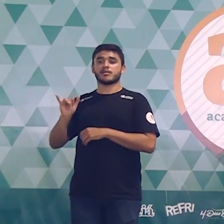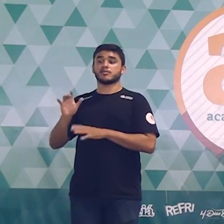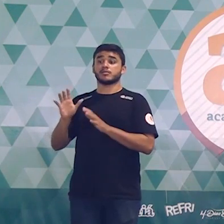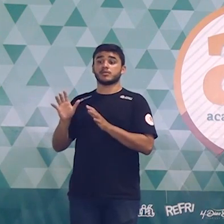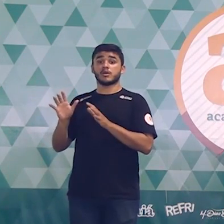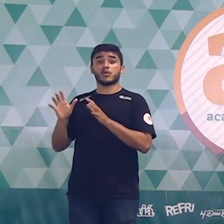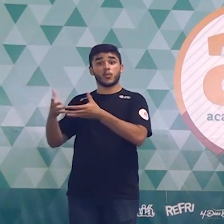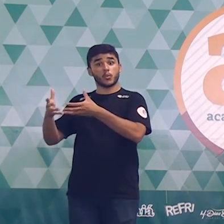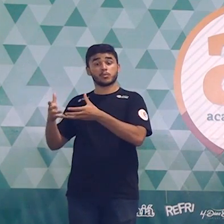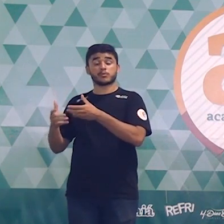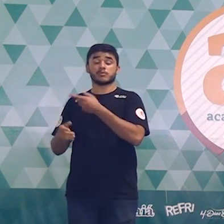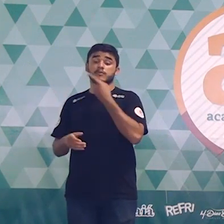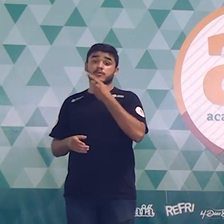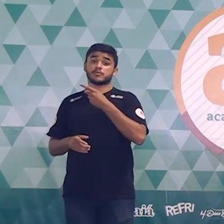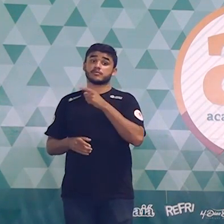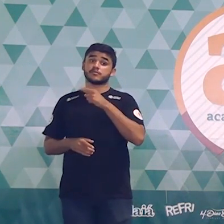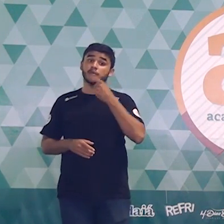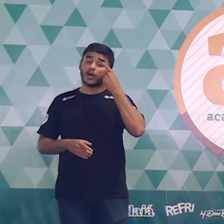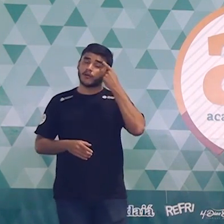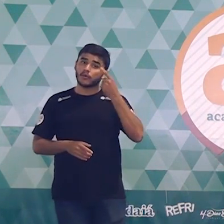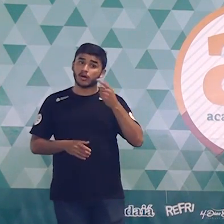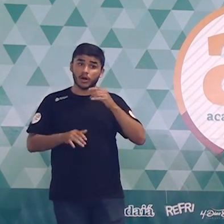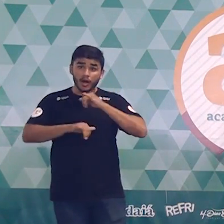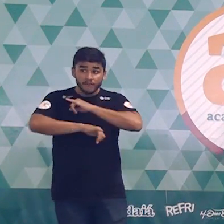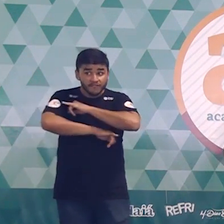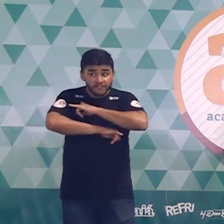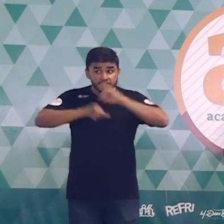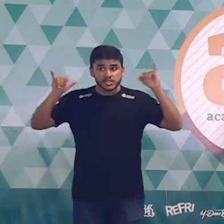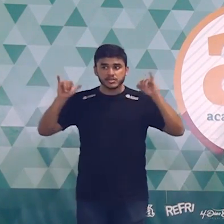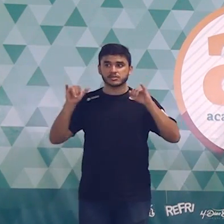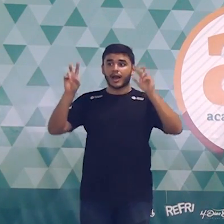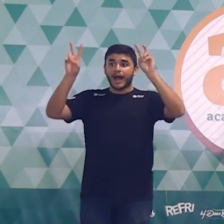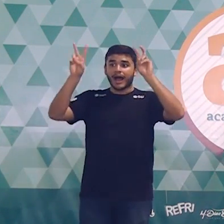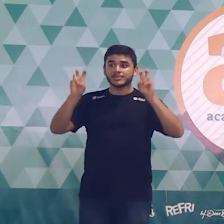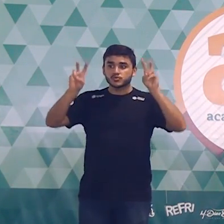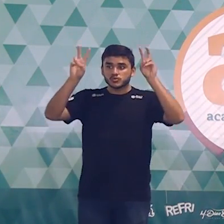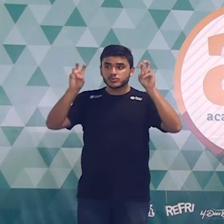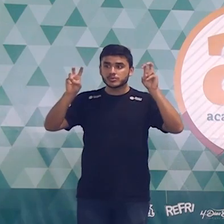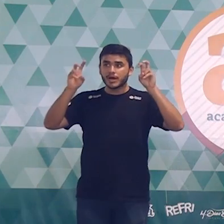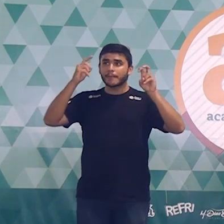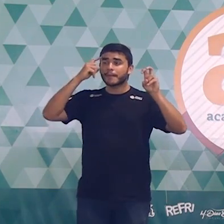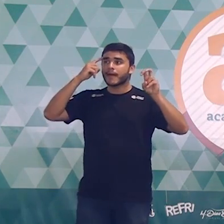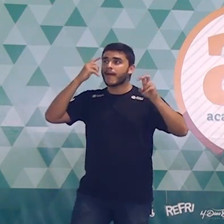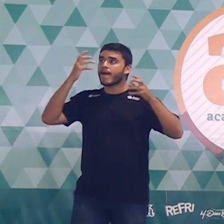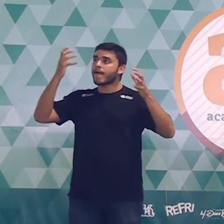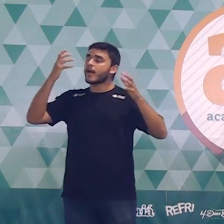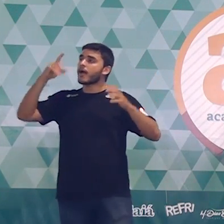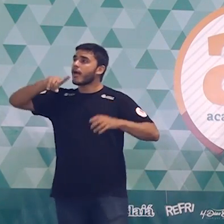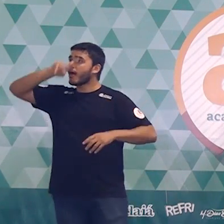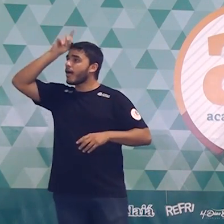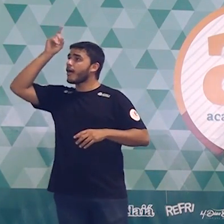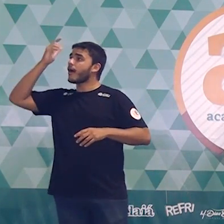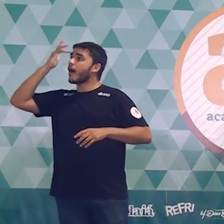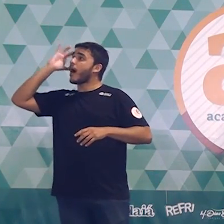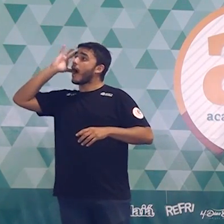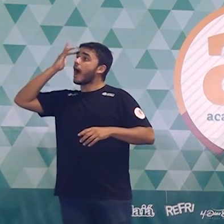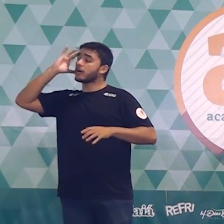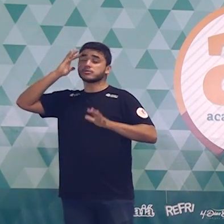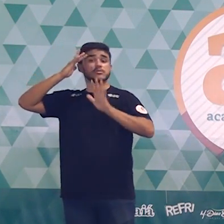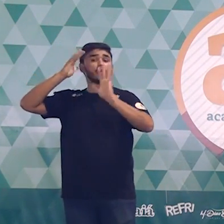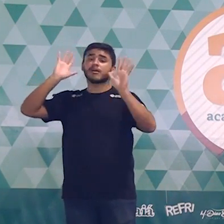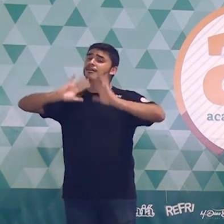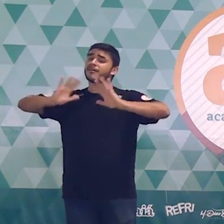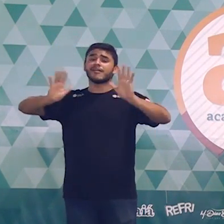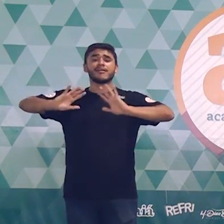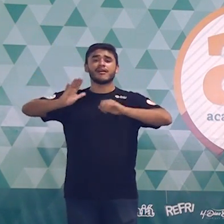do Enem, tá certo? Aqui é módulo de redação. Eu tenho que dar uma estrutura para você escrever. Você